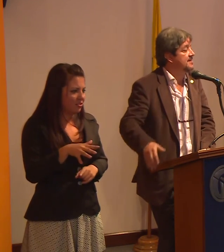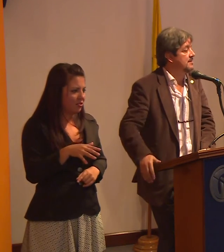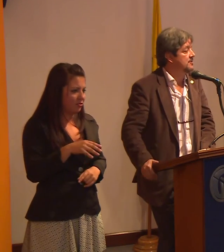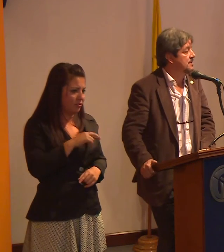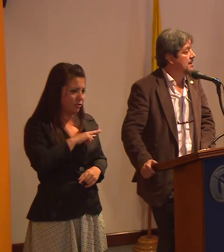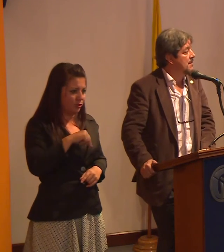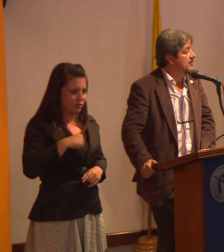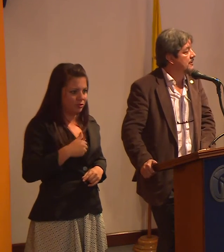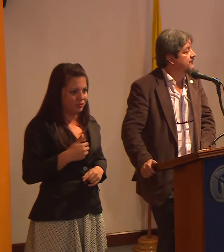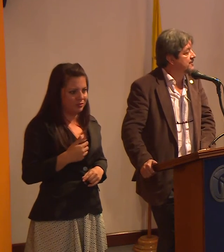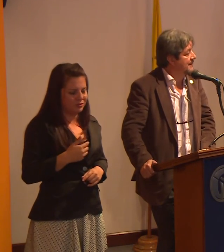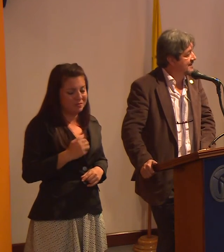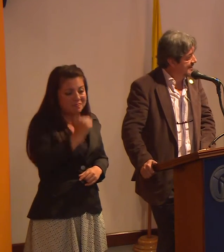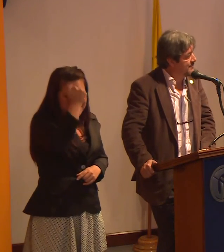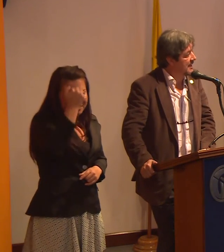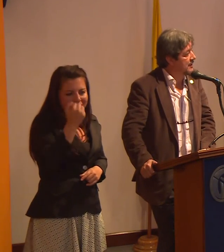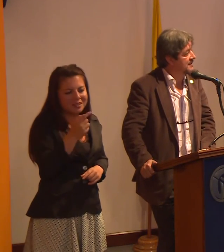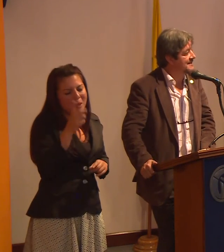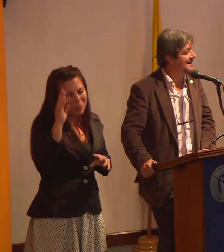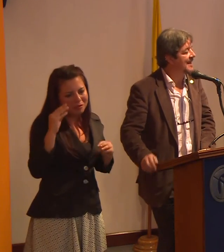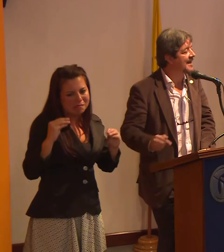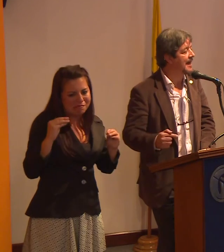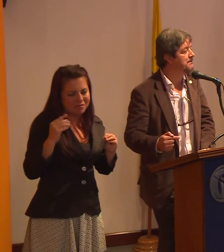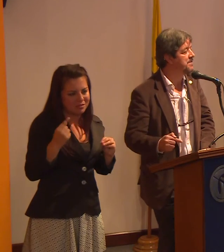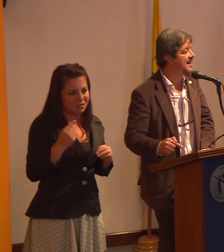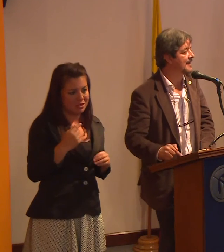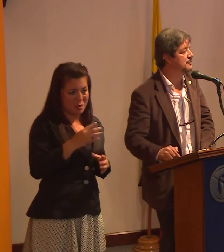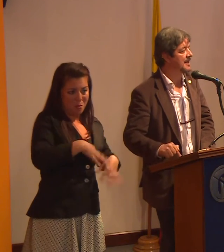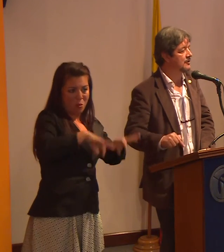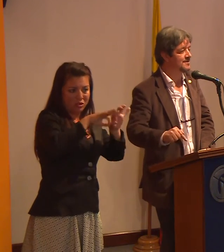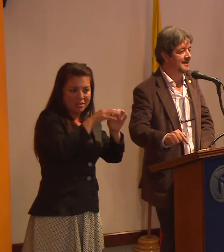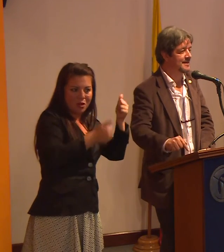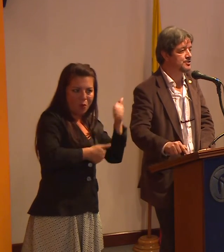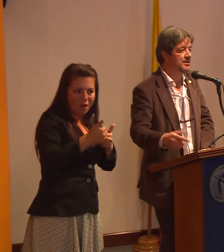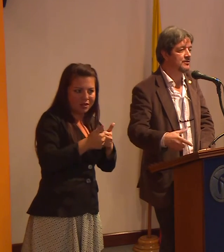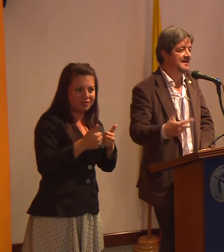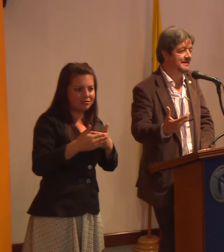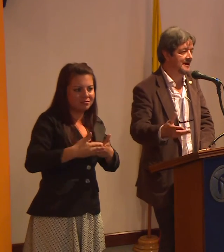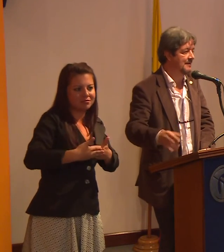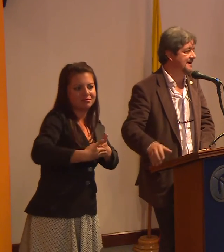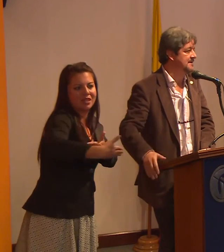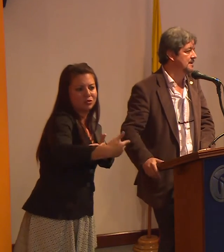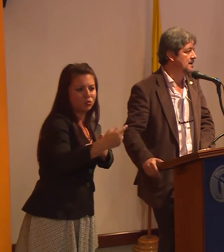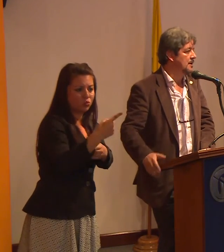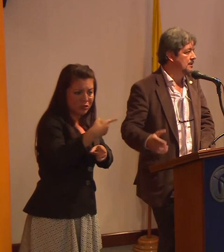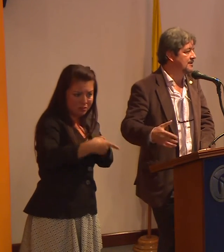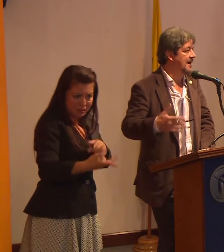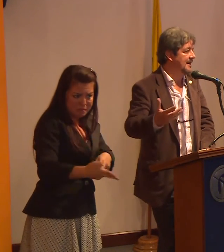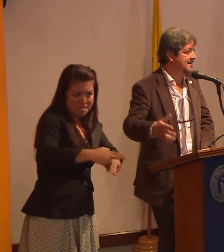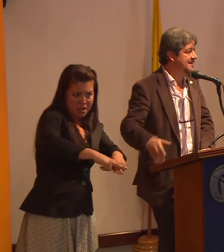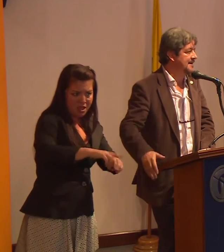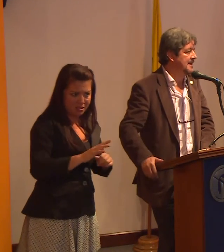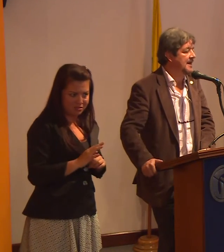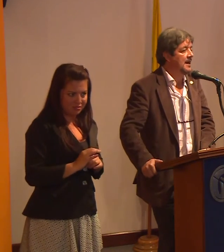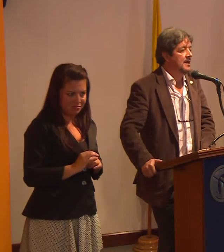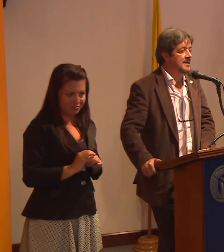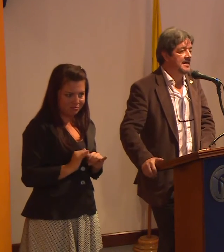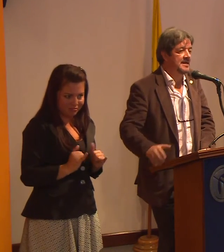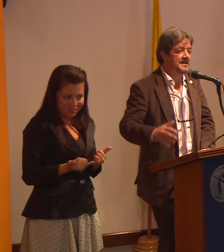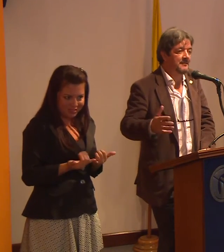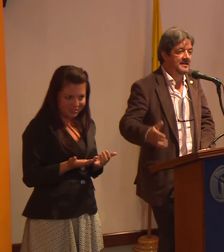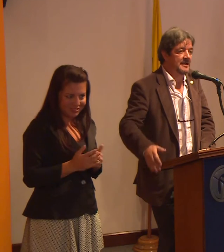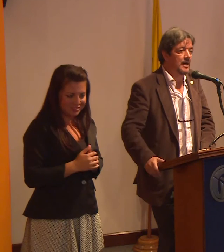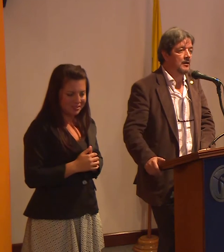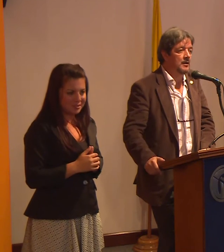nos entendimos, pero lo fundamental para la universidad era que ampliáramos la contratación en una semana más, lo que garantizaría